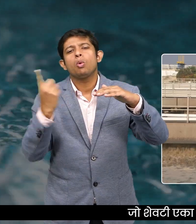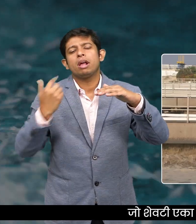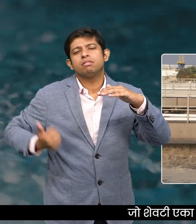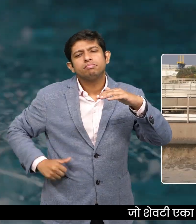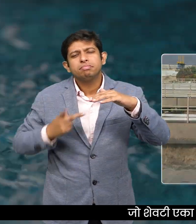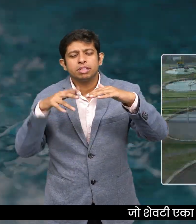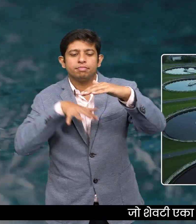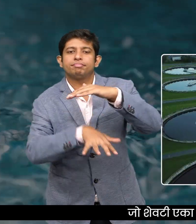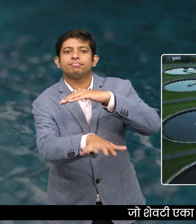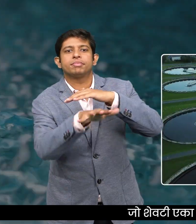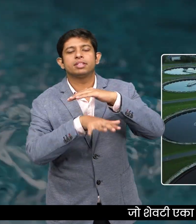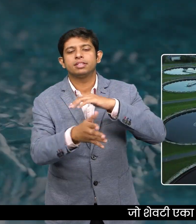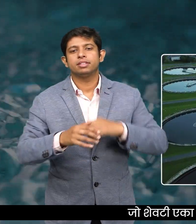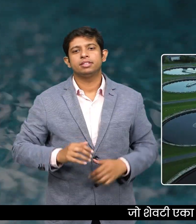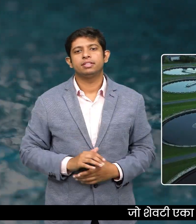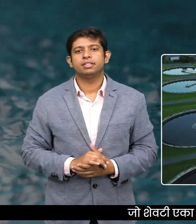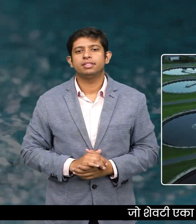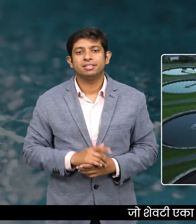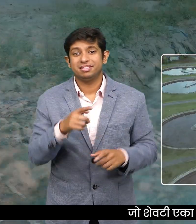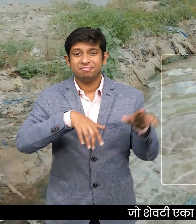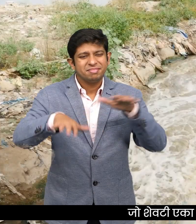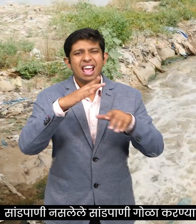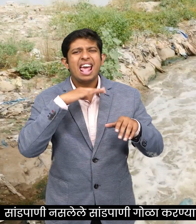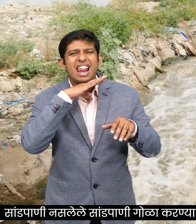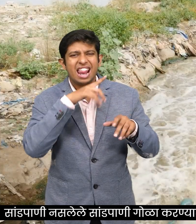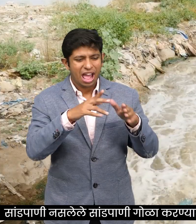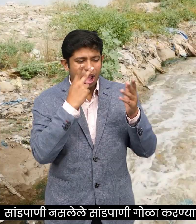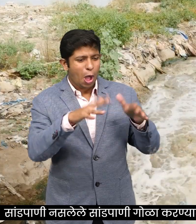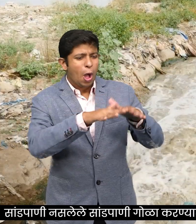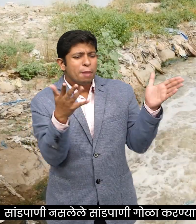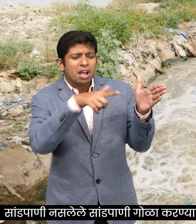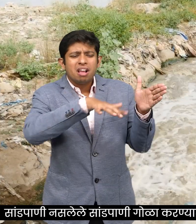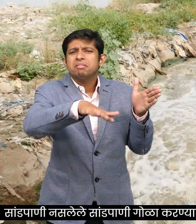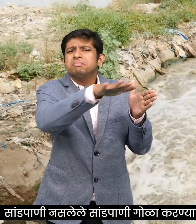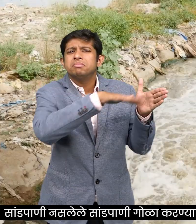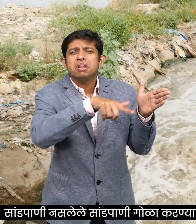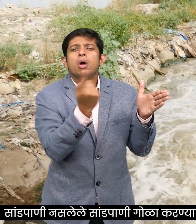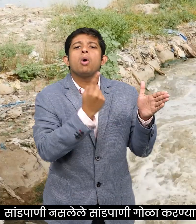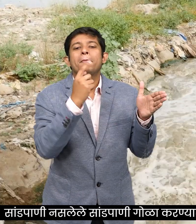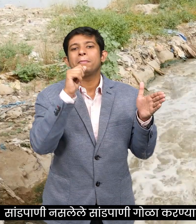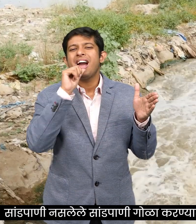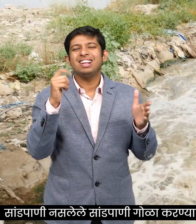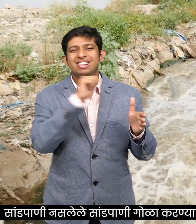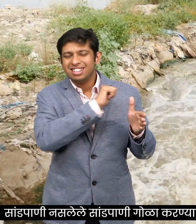एक प्रक्रिया संयंत्रात जातो. सांडपाणी नसलेले सांडपाणी गोळा